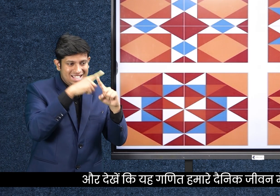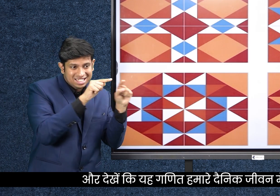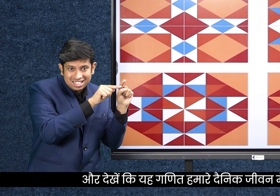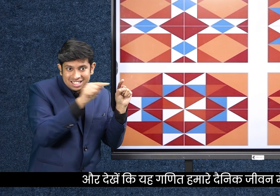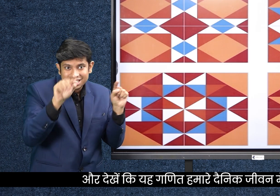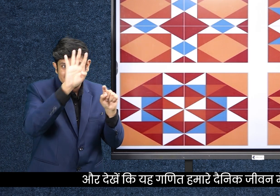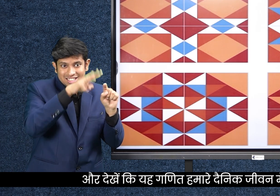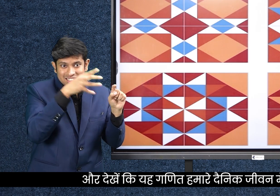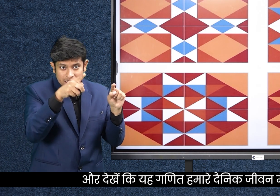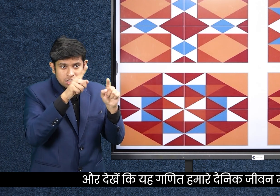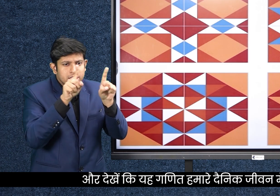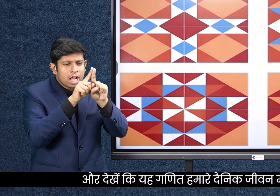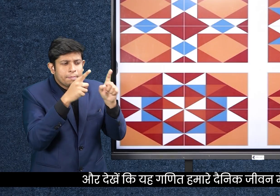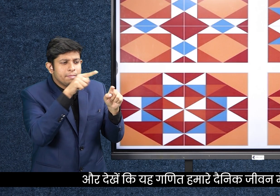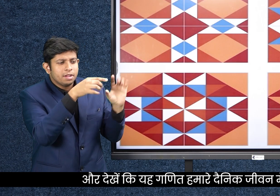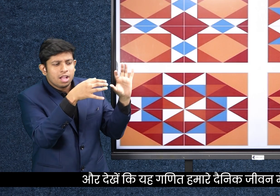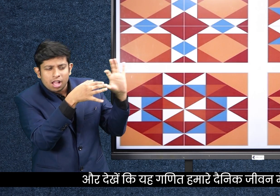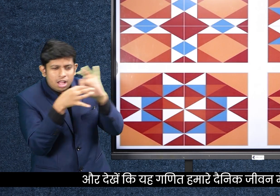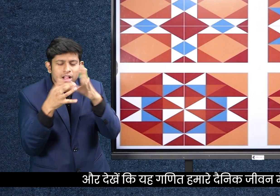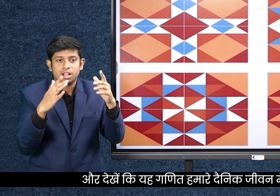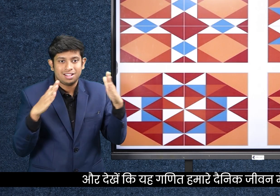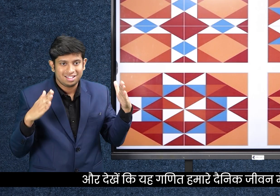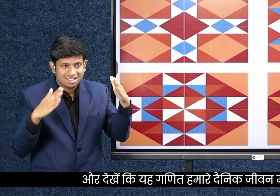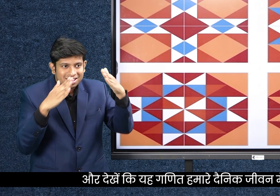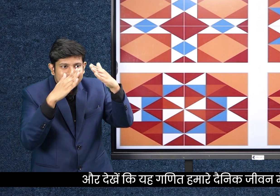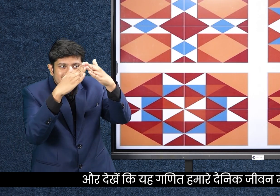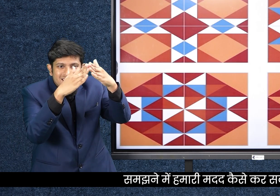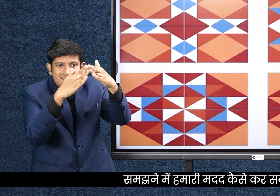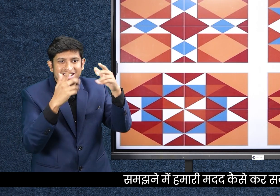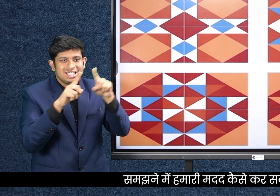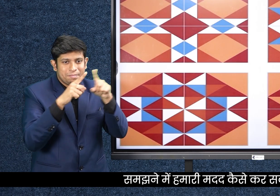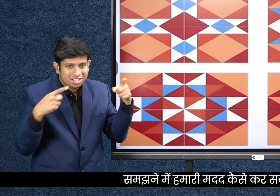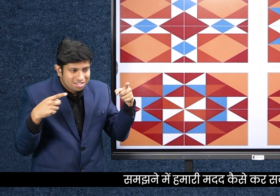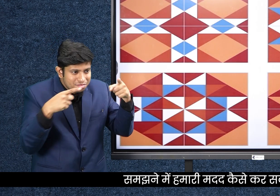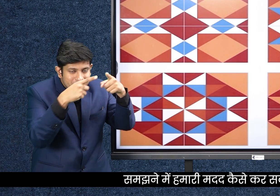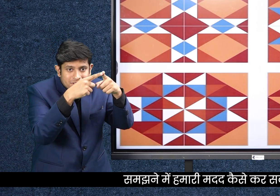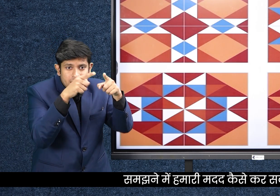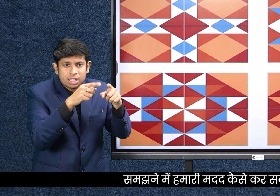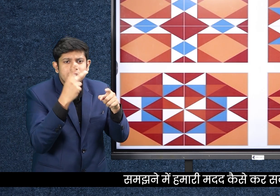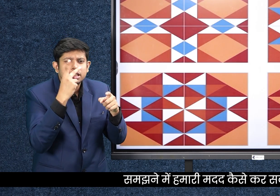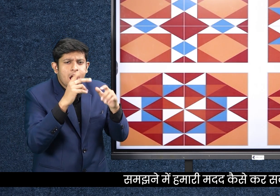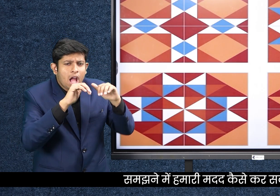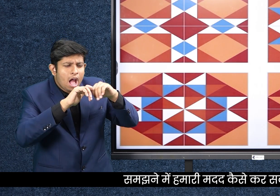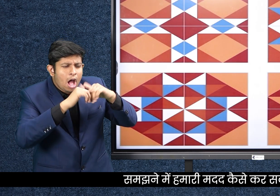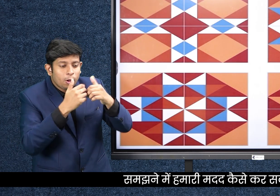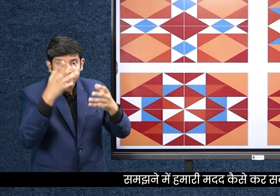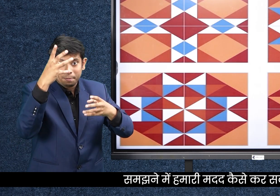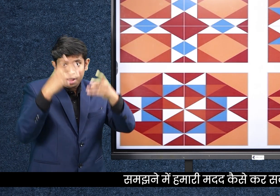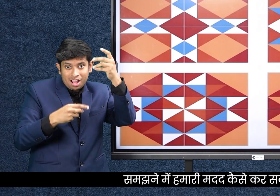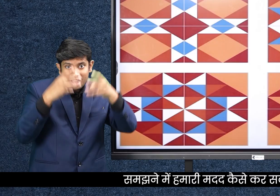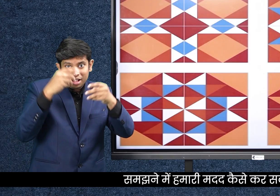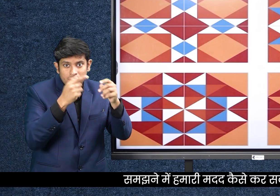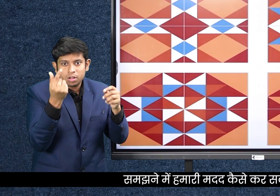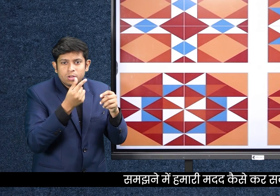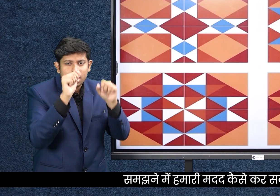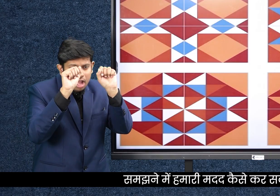गणित हमारे दैनिक जीवन में रिक्त स्थान को समझाने में हमारी मदद कैसे कर सकता है।